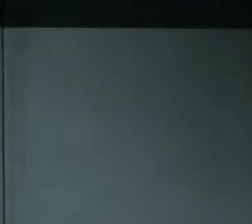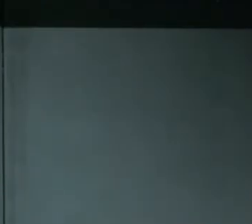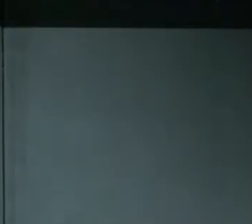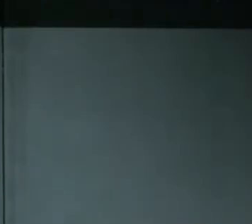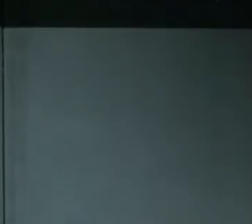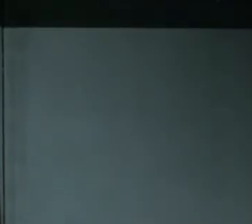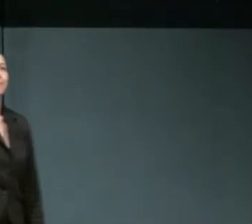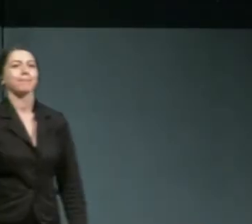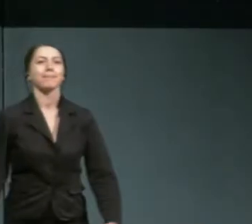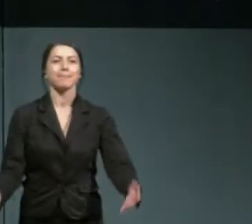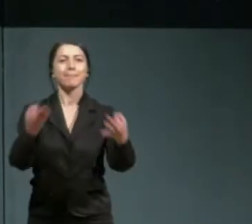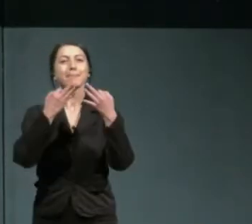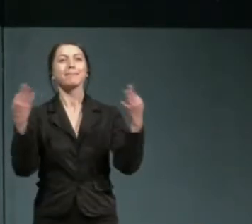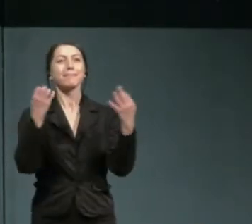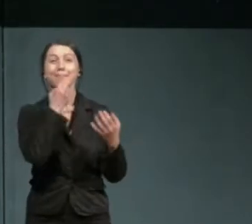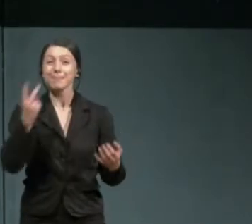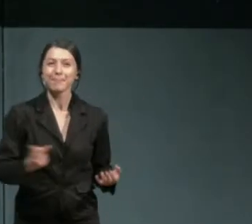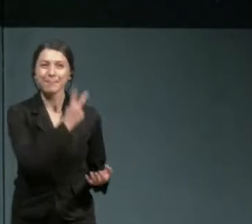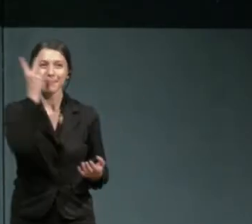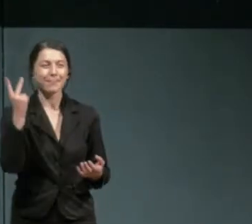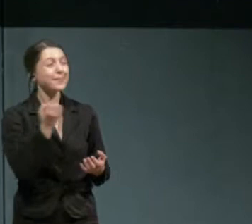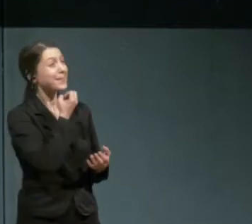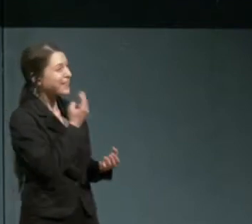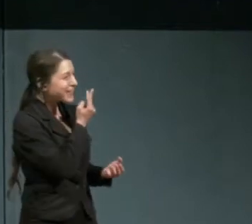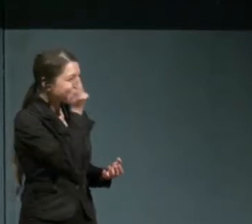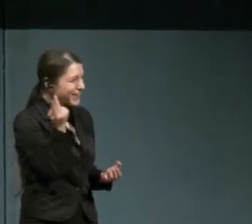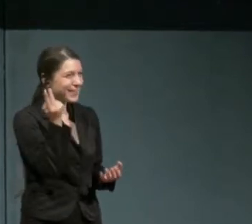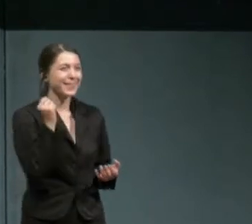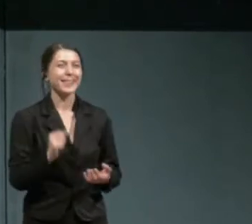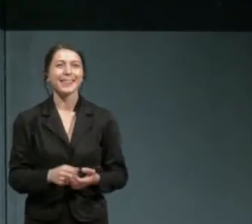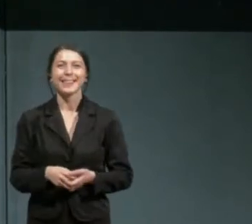bene buongiorno buongiorno